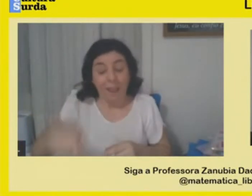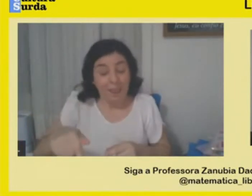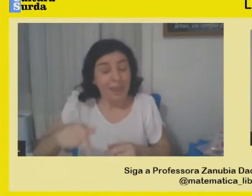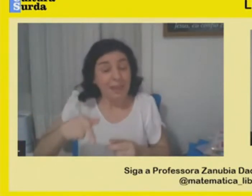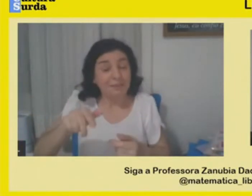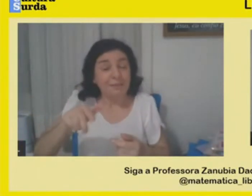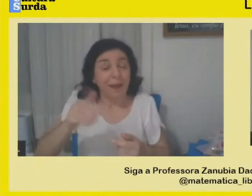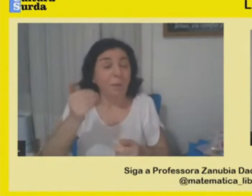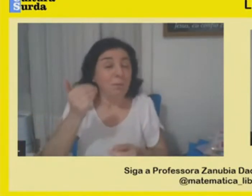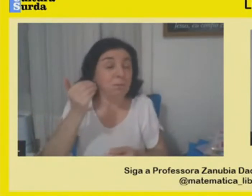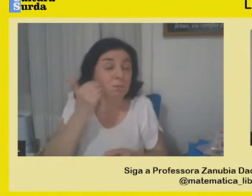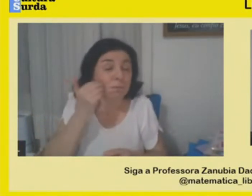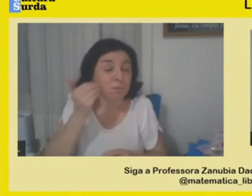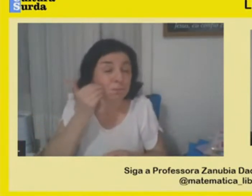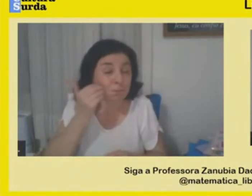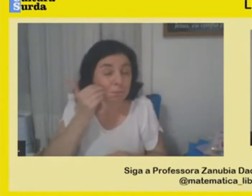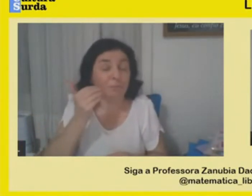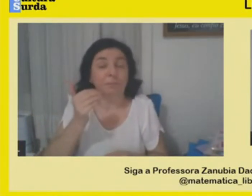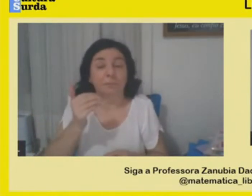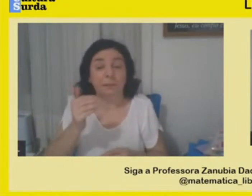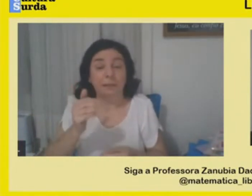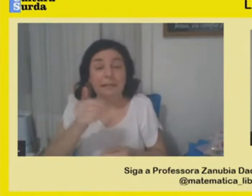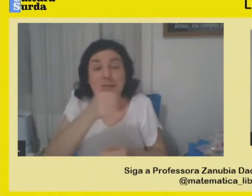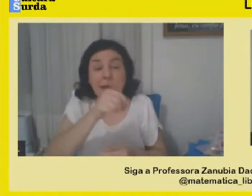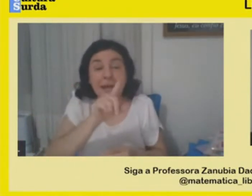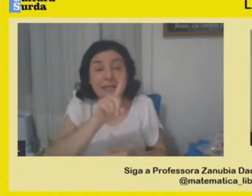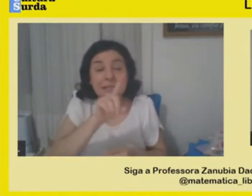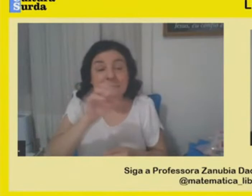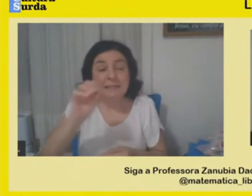Para poder separar, fica bem legal.